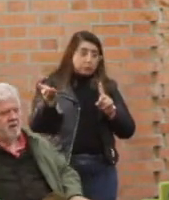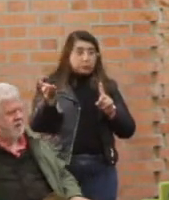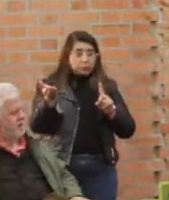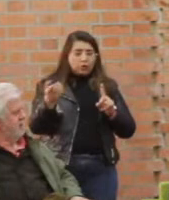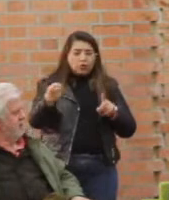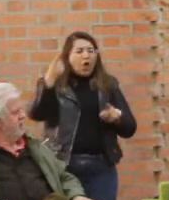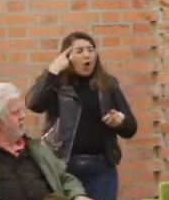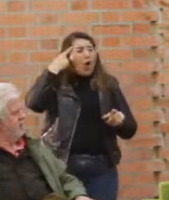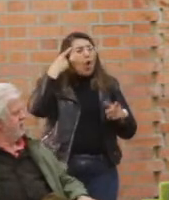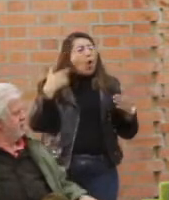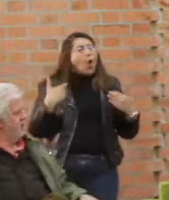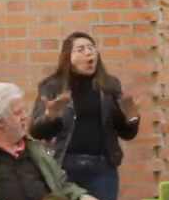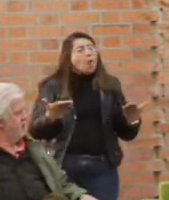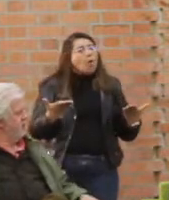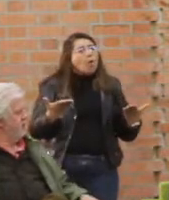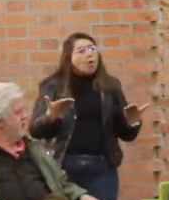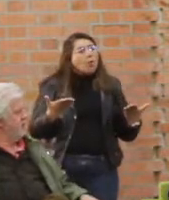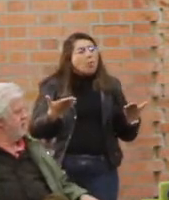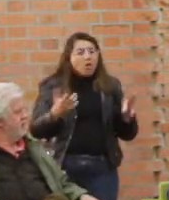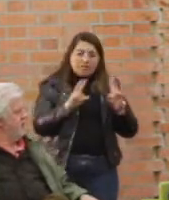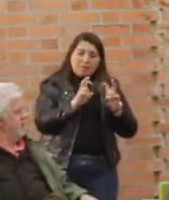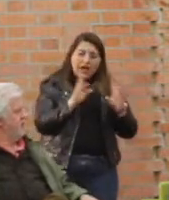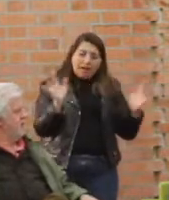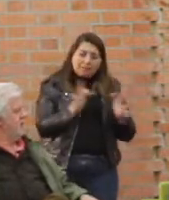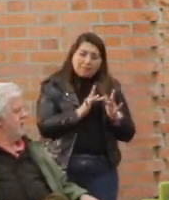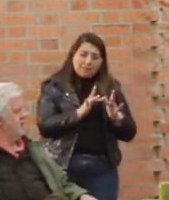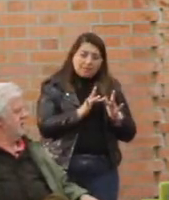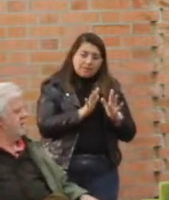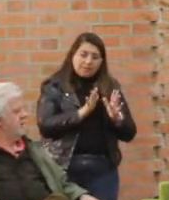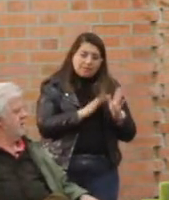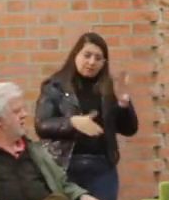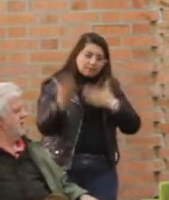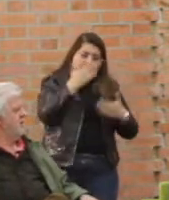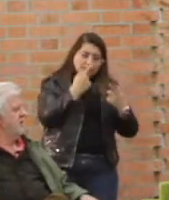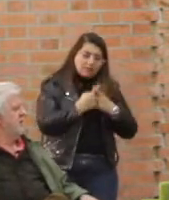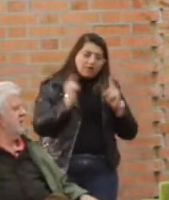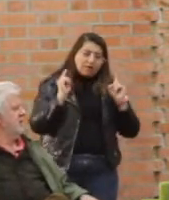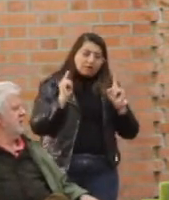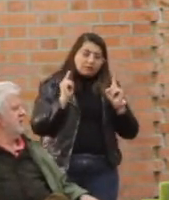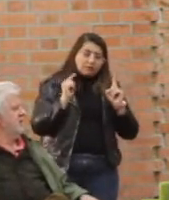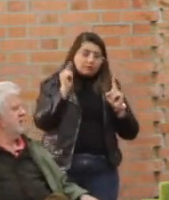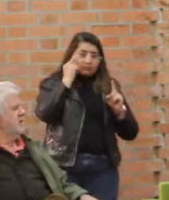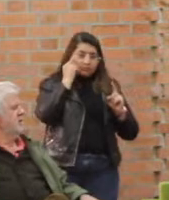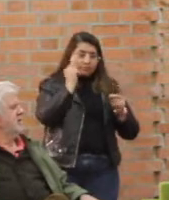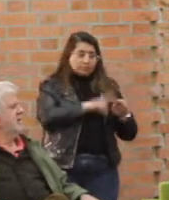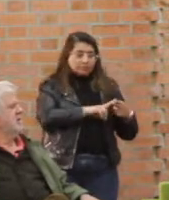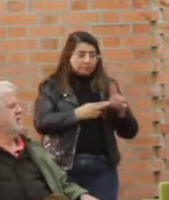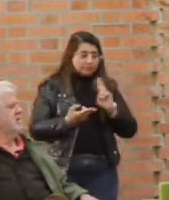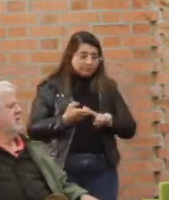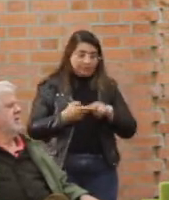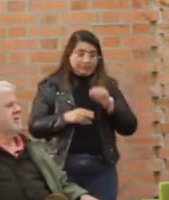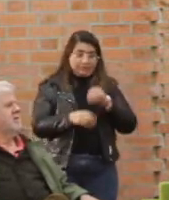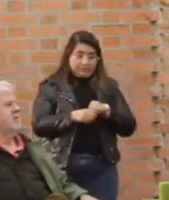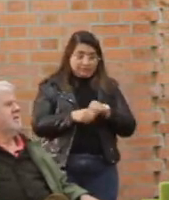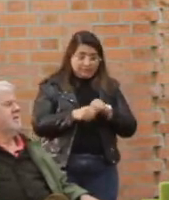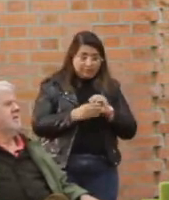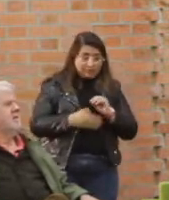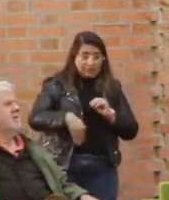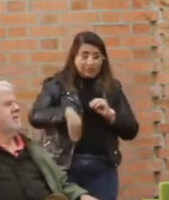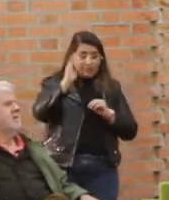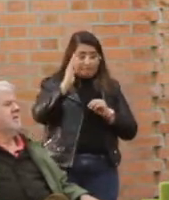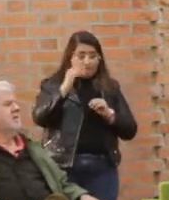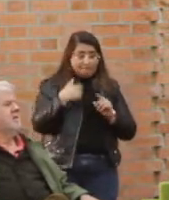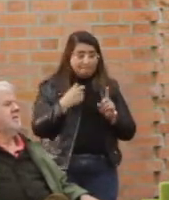consideras que la existencia de este premio puede hacer una diferencia en relación con las afectaciones que